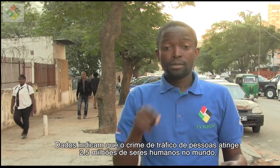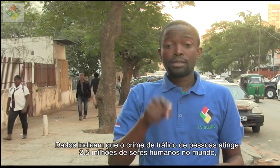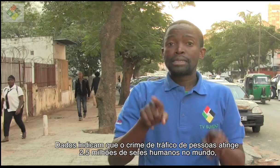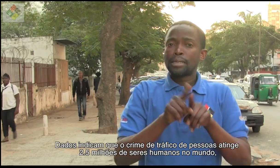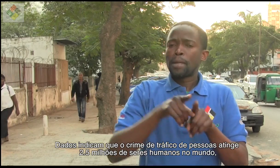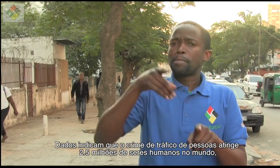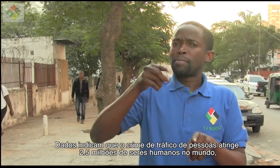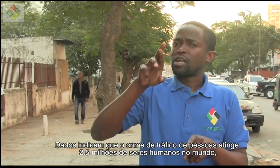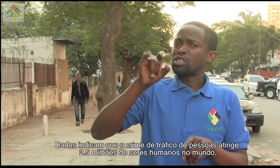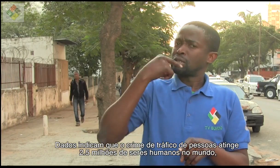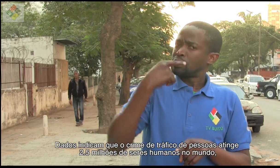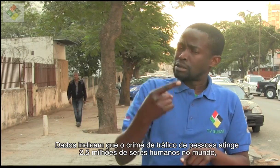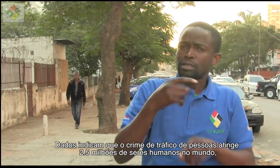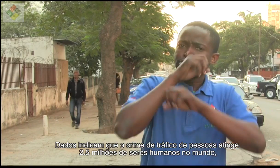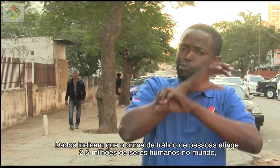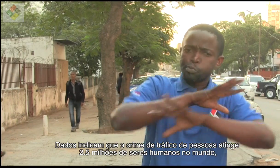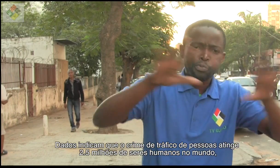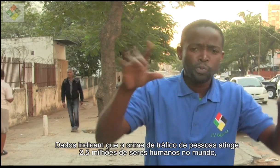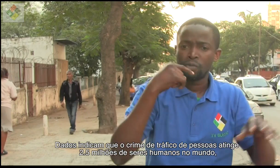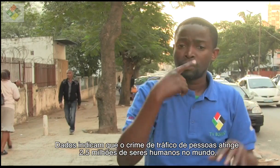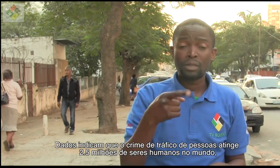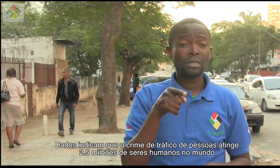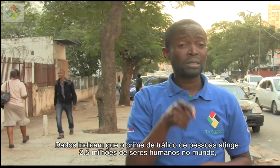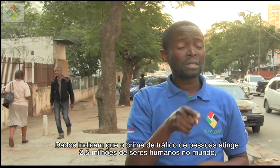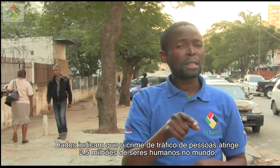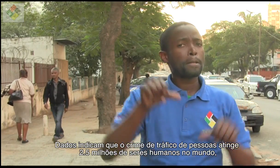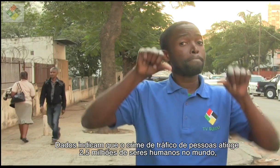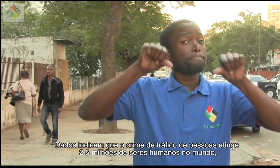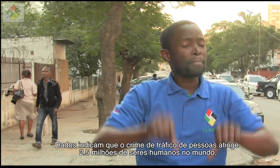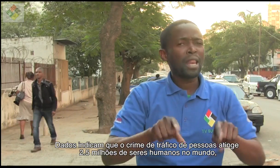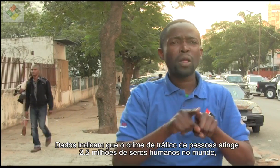Dados indicam que o crime de tráfico de pessoas atinge 2,5